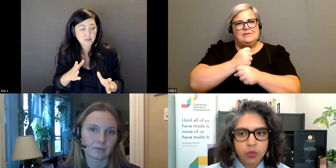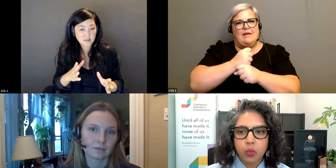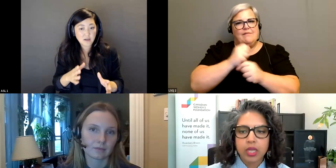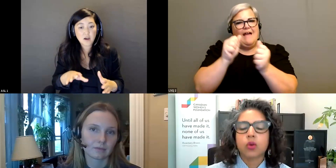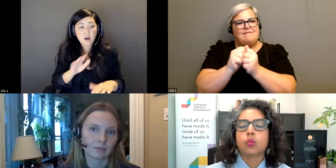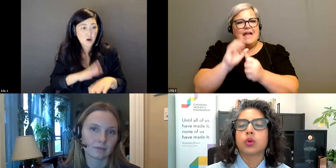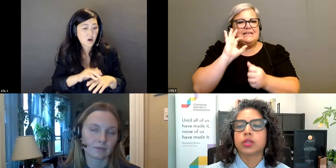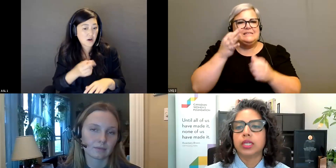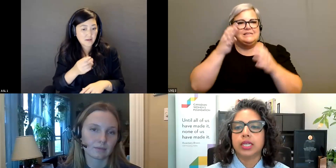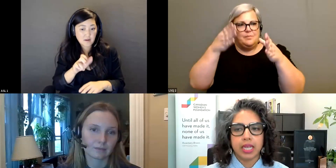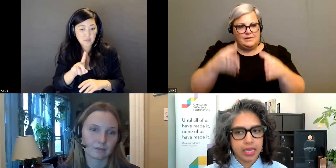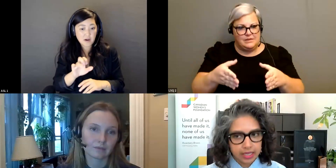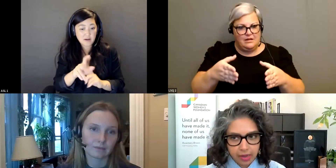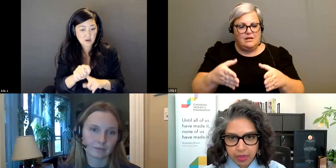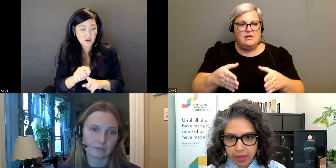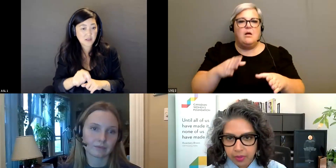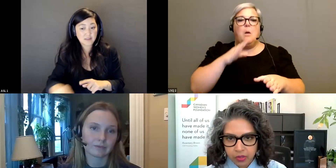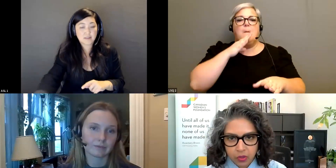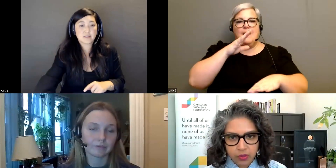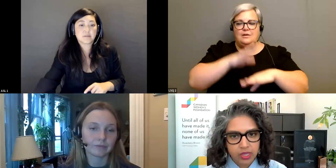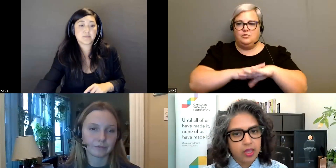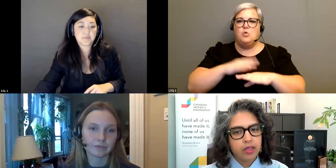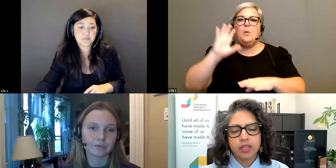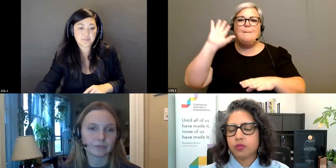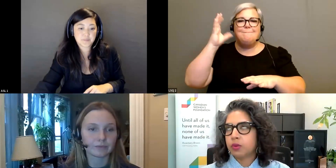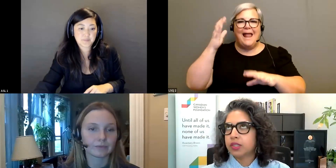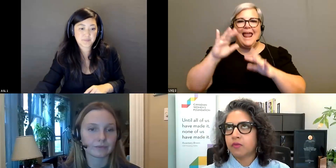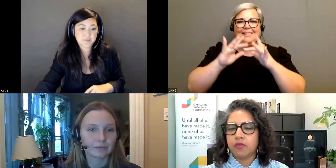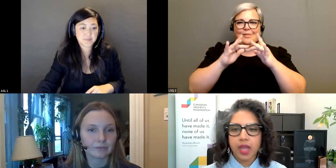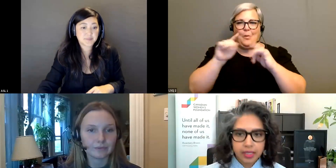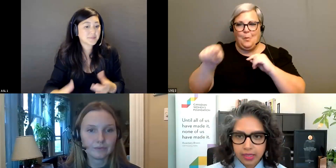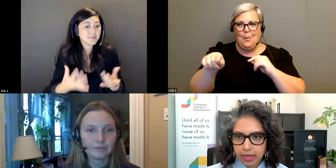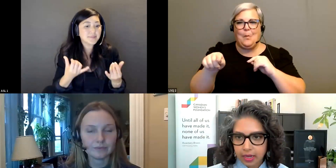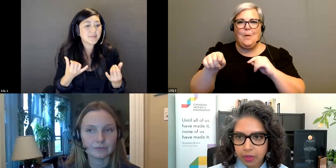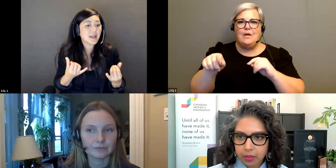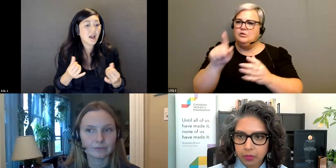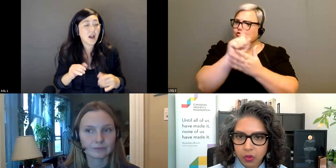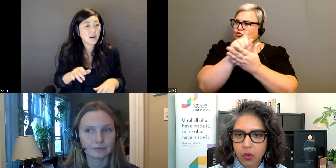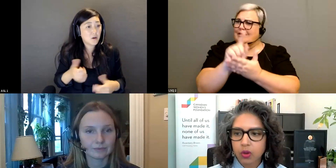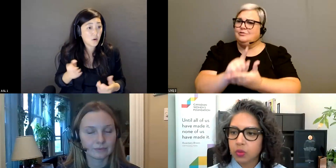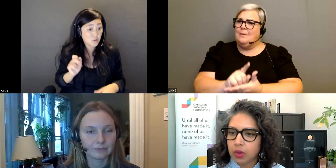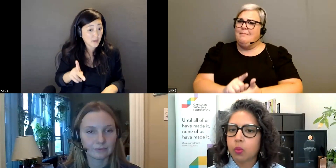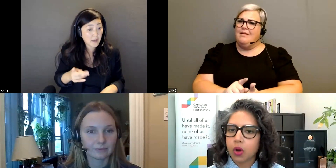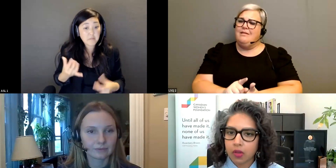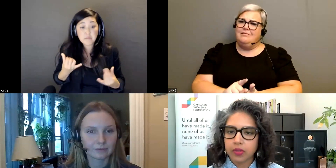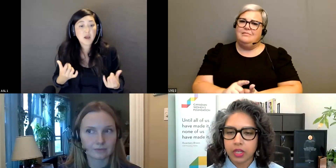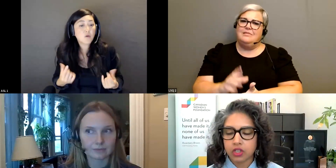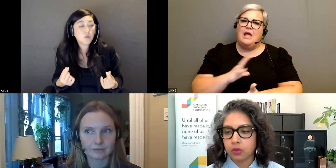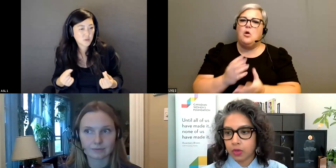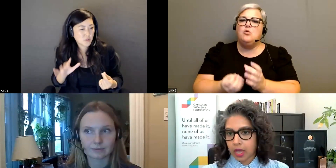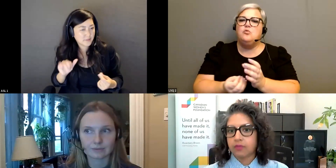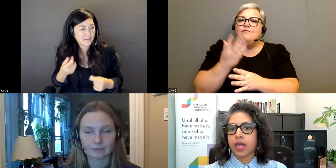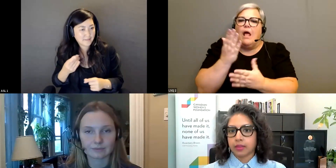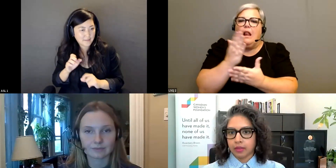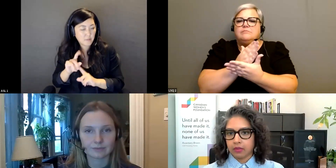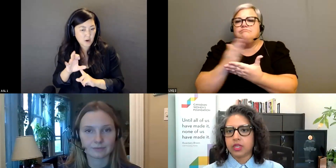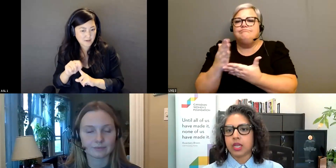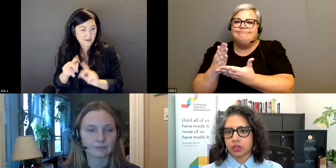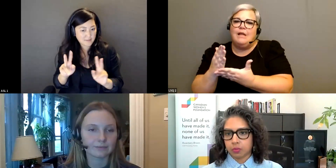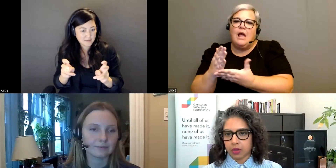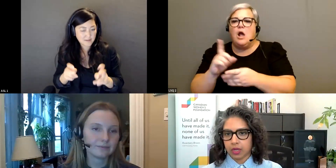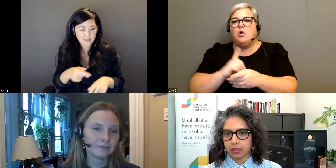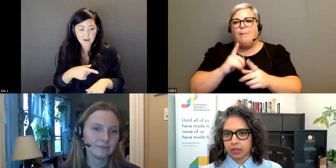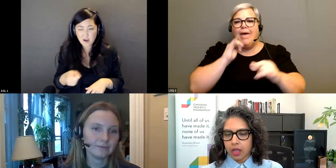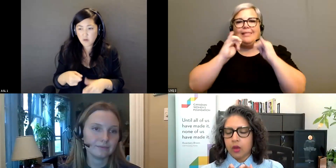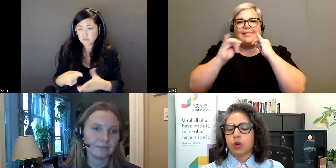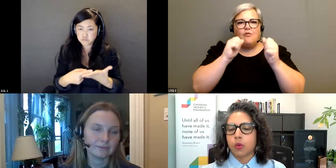et nous abordons la question dans notre balado de diffusion. Chaque semaine, nous avons un nouvel épisode où nous faisons des